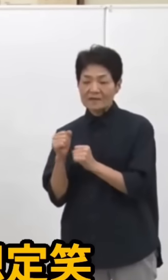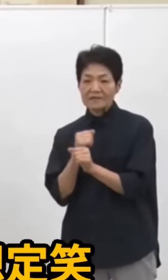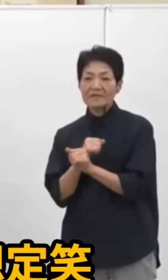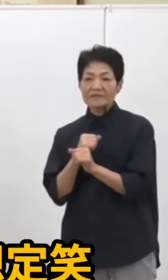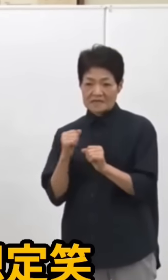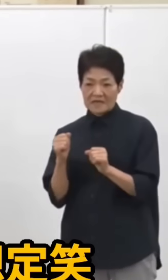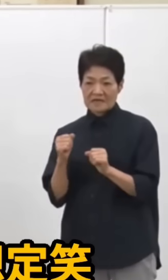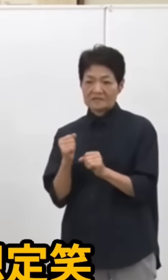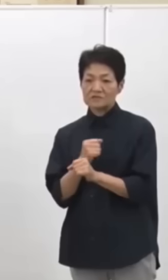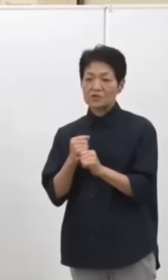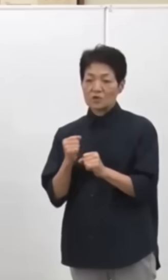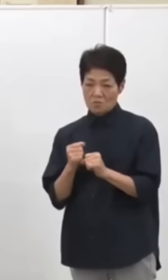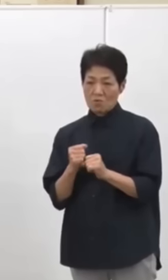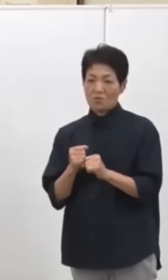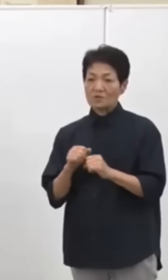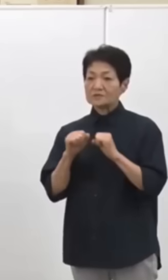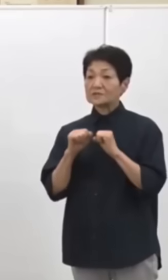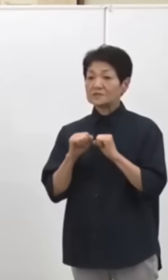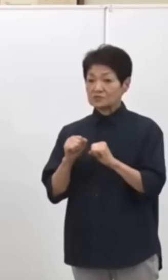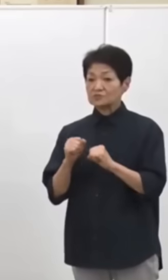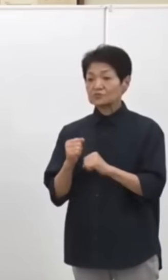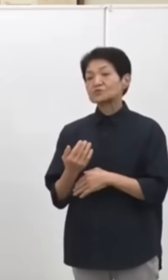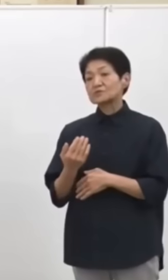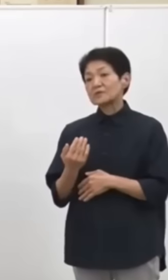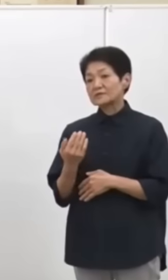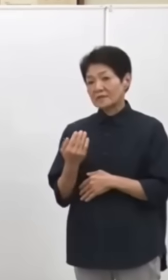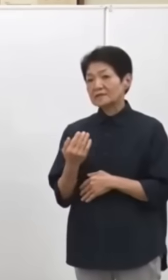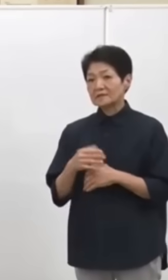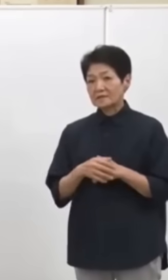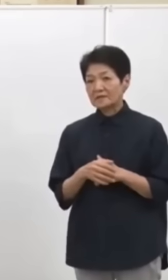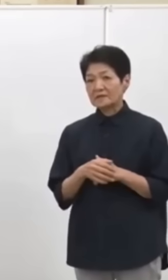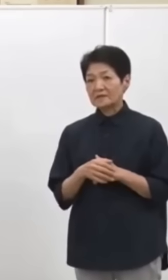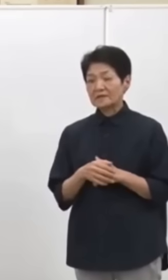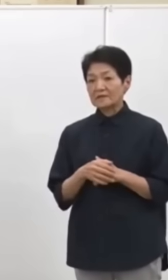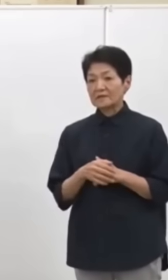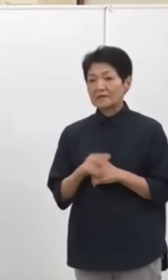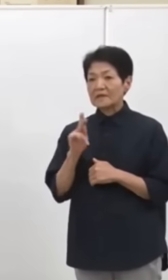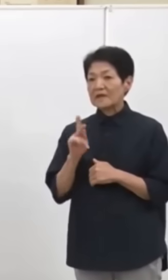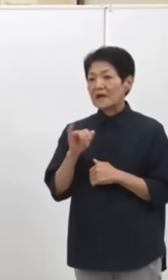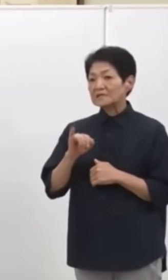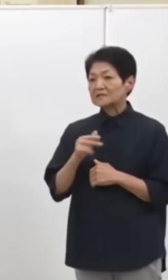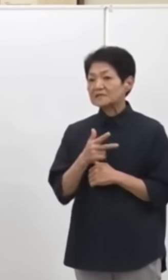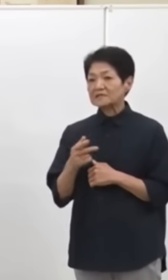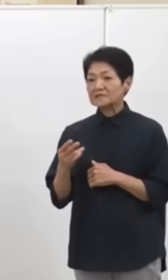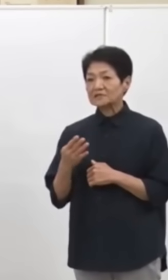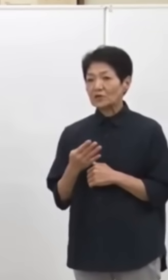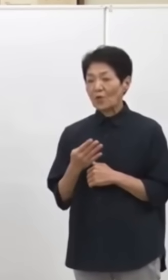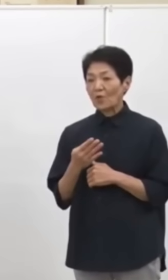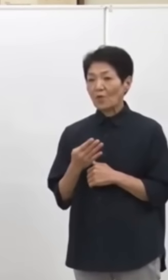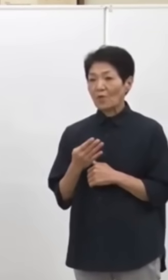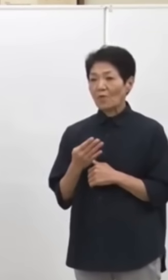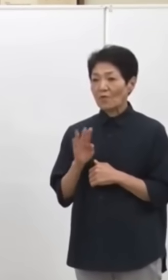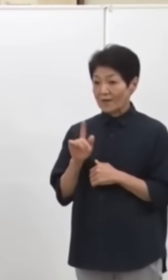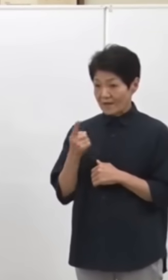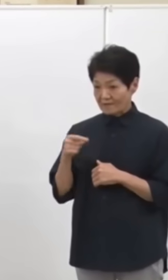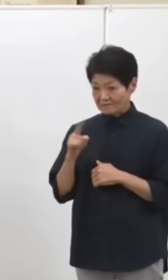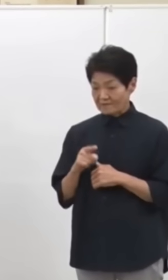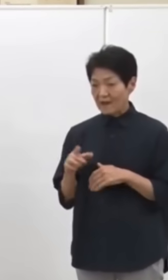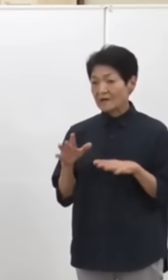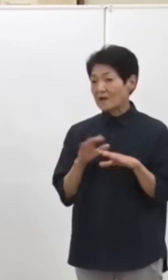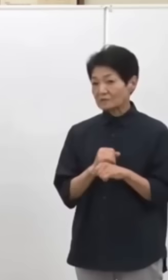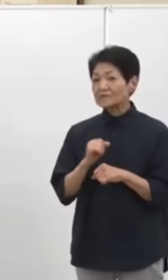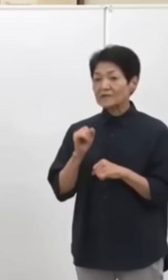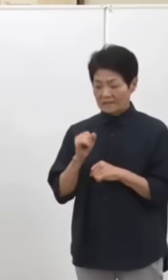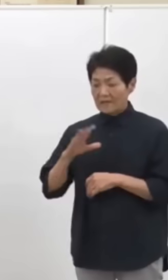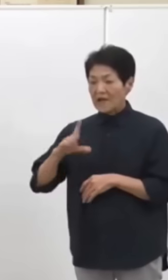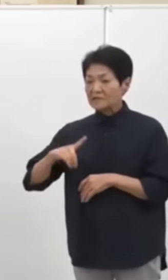実施する前提でですね、事業解除権がなくなって以降、初めてこの、やから大